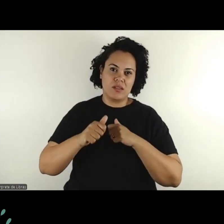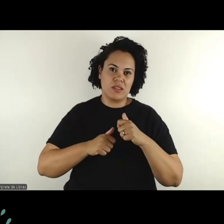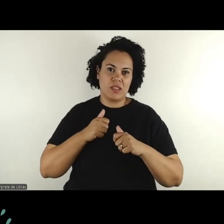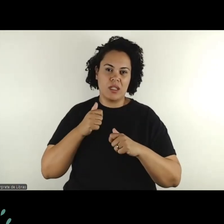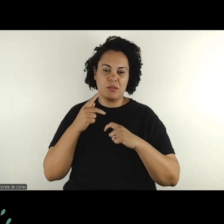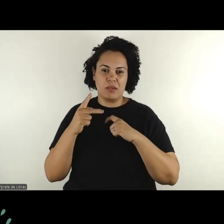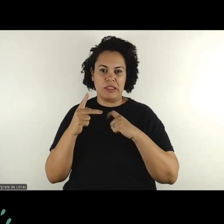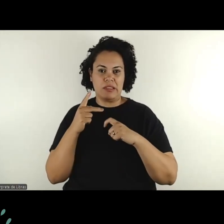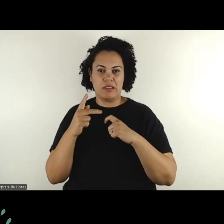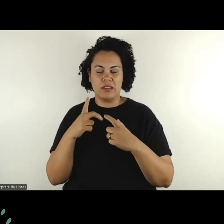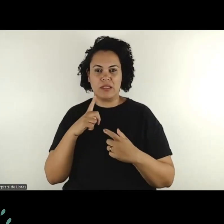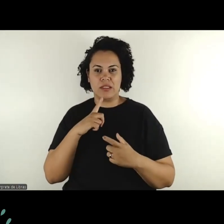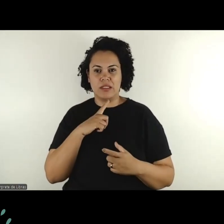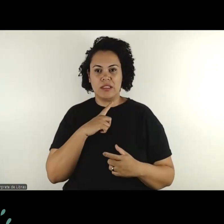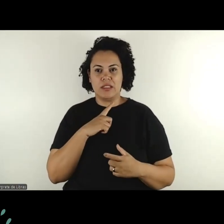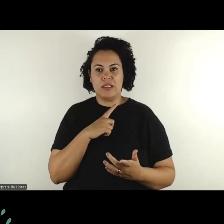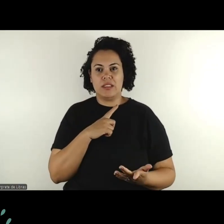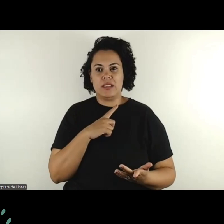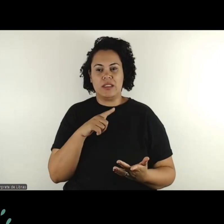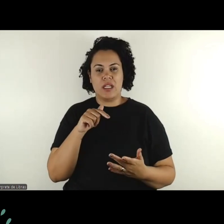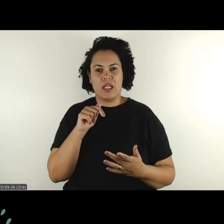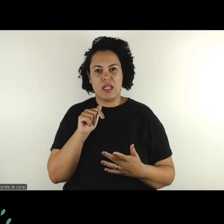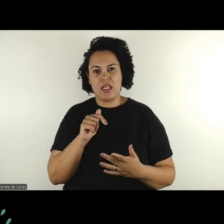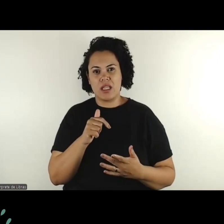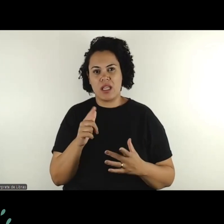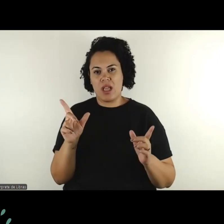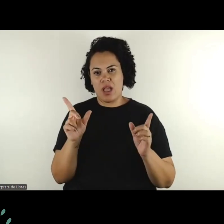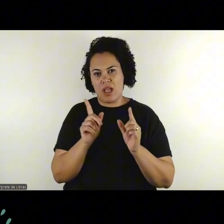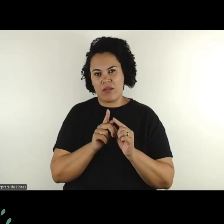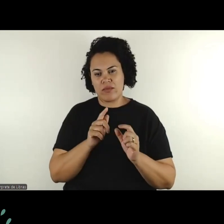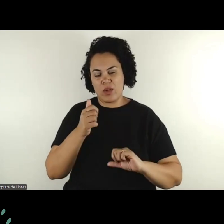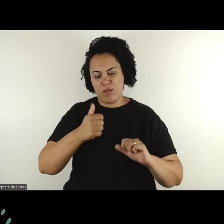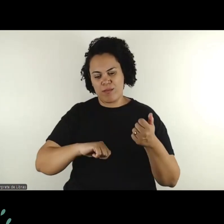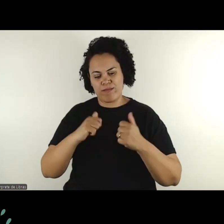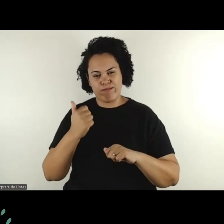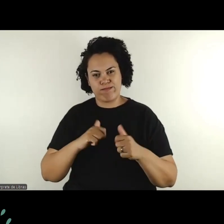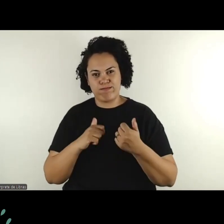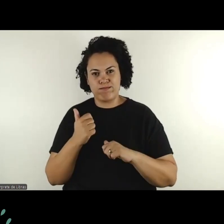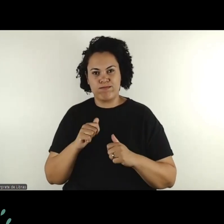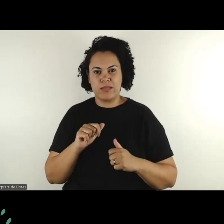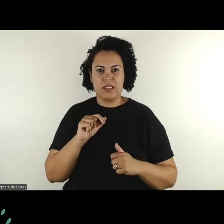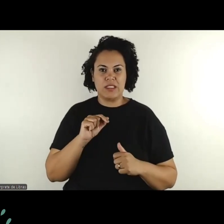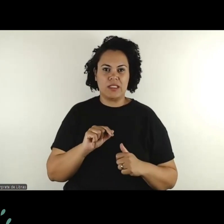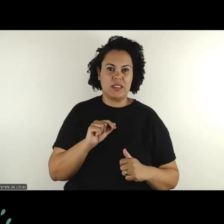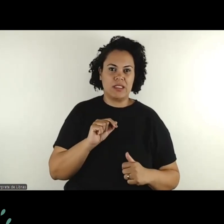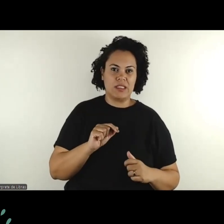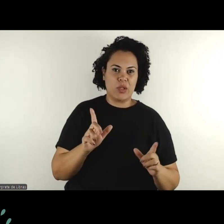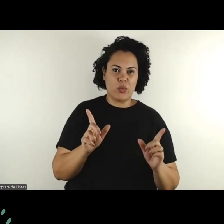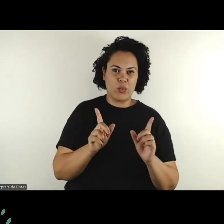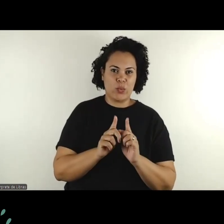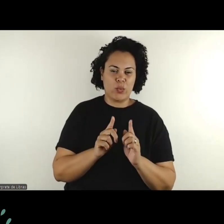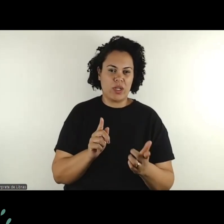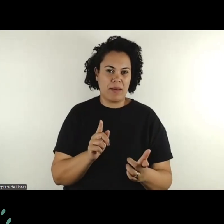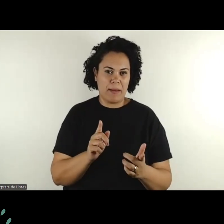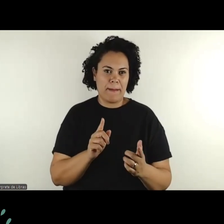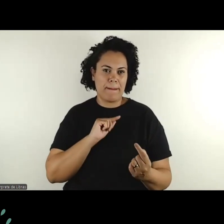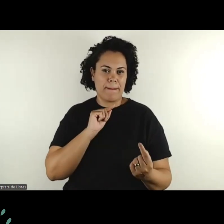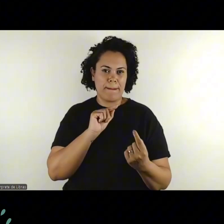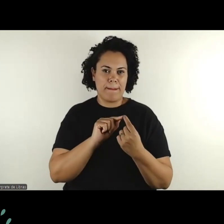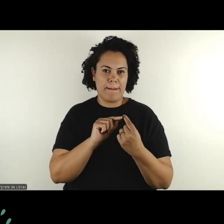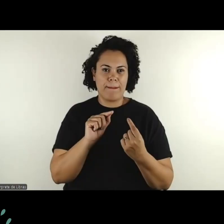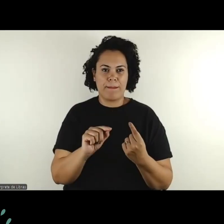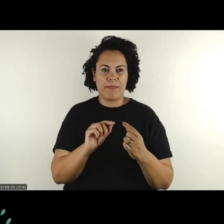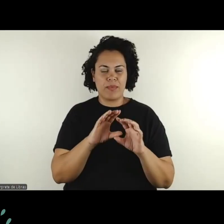muito breve em relação a isso, porque a nossa análise, né, a nossa discussão é mais restrita aí ao objeto das